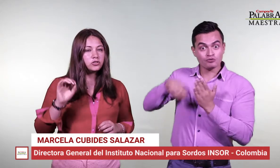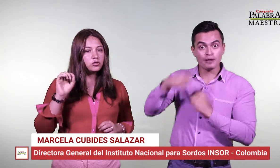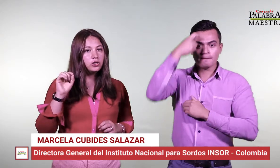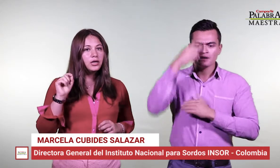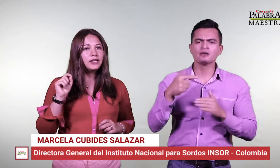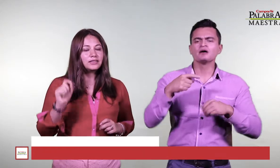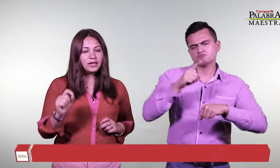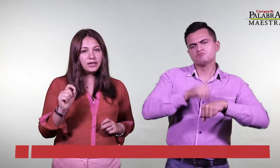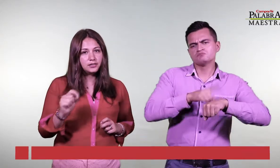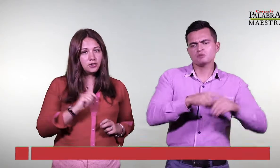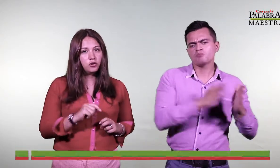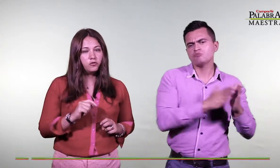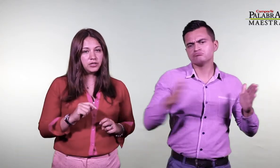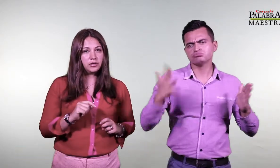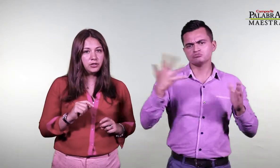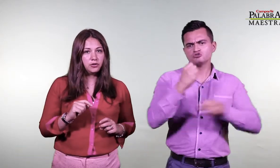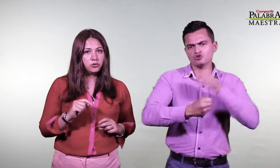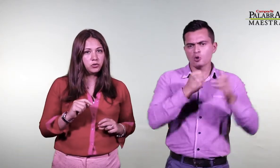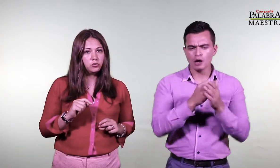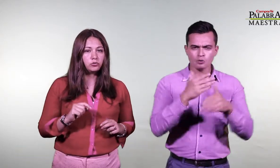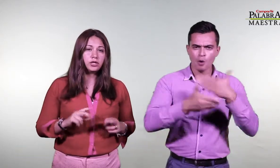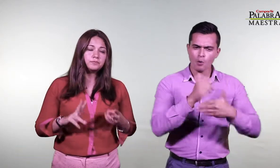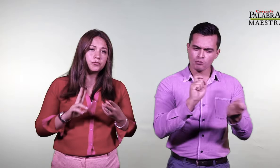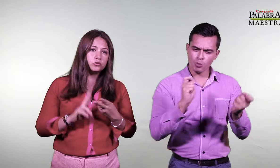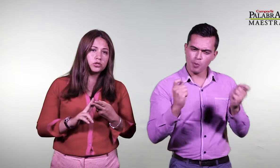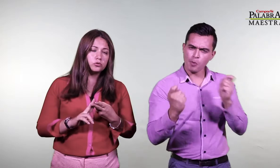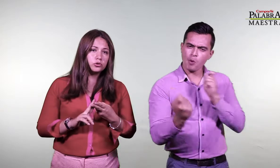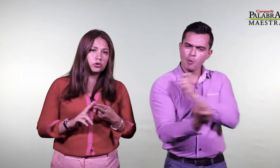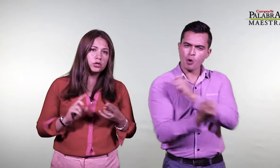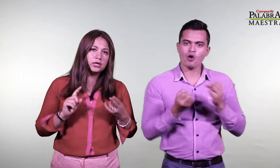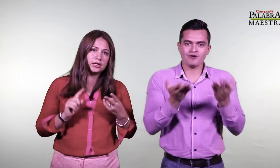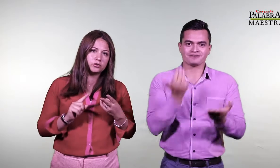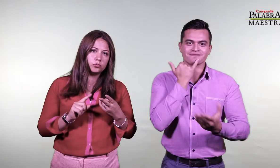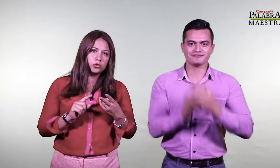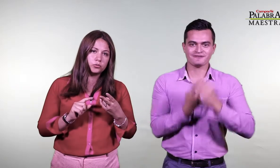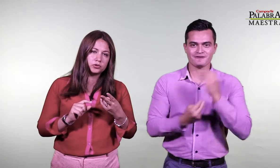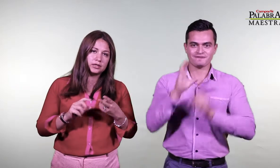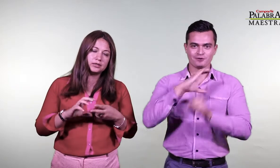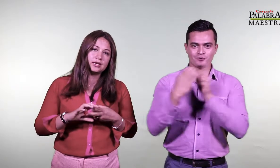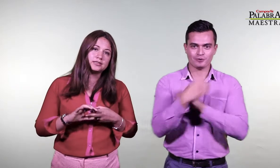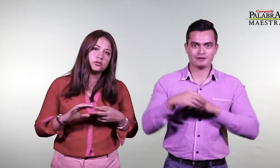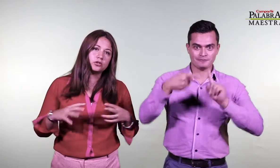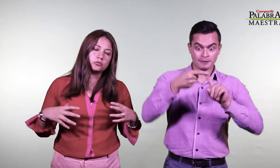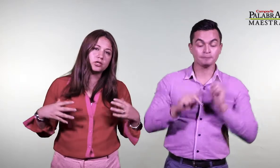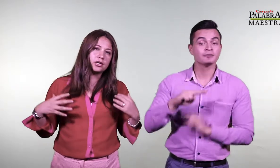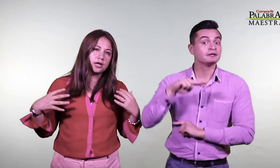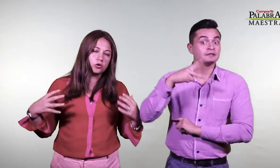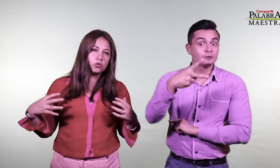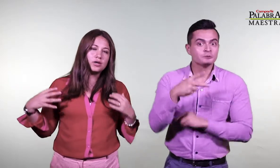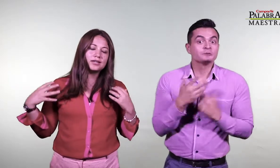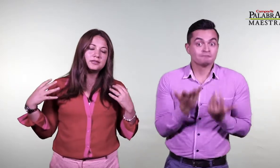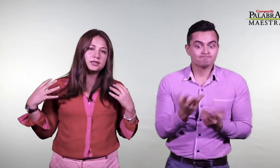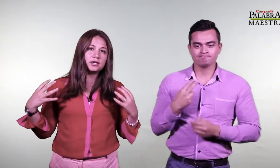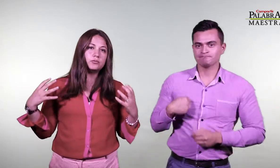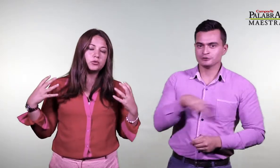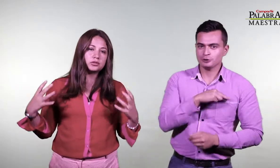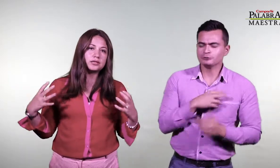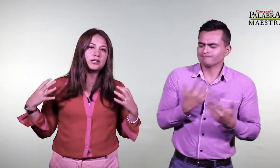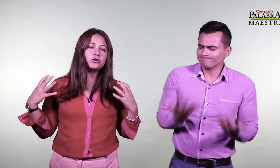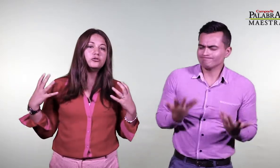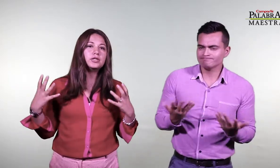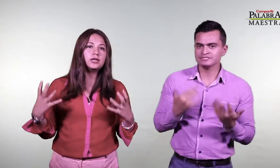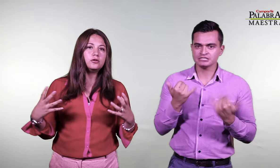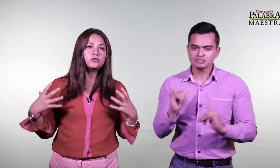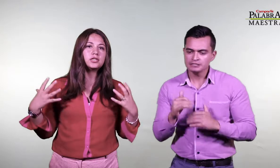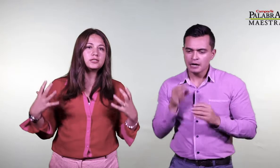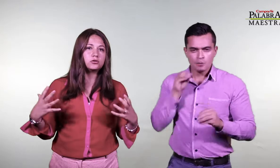secretarías de educación tengan esta oferta bilingüe bicultural. Un segundo reto muy importante ha sido que hemos generado una cantidad